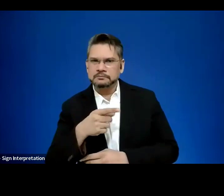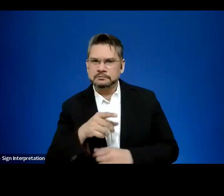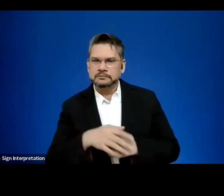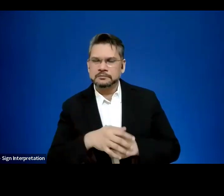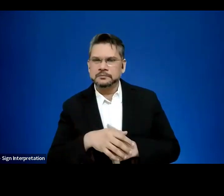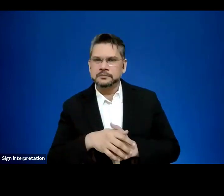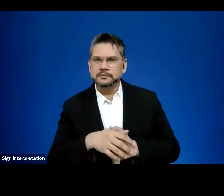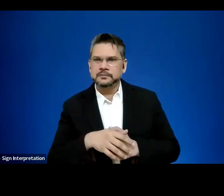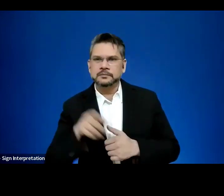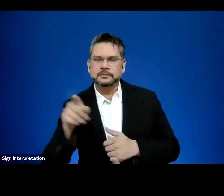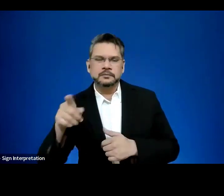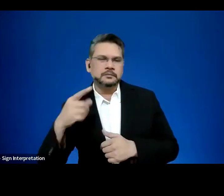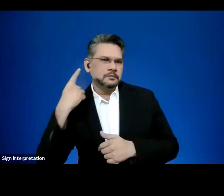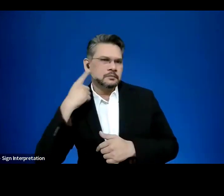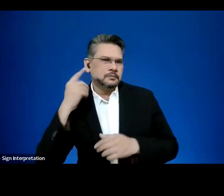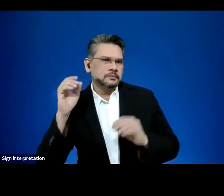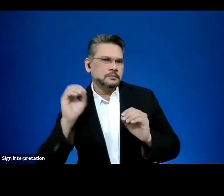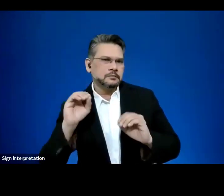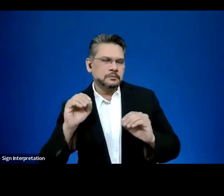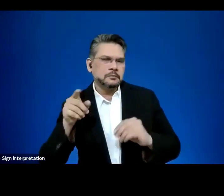我想在这个